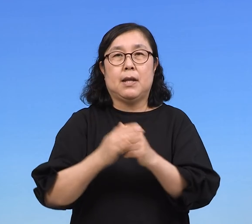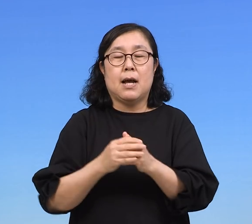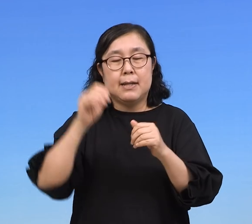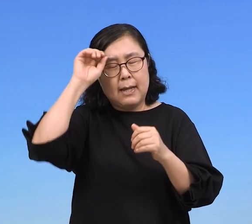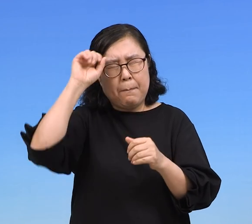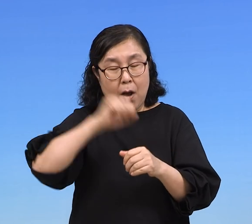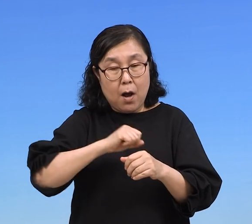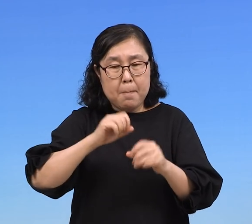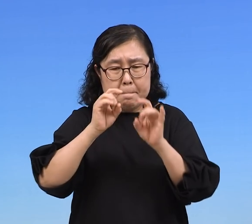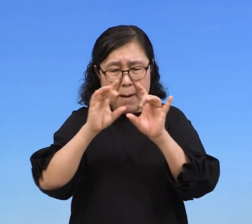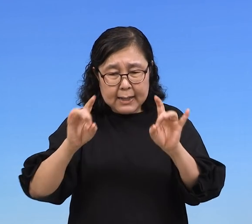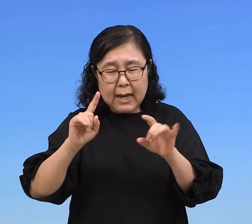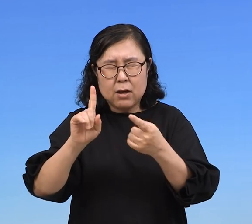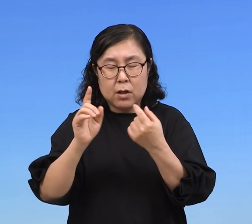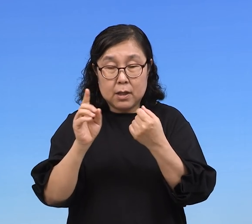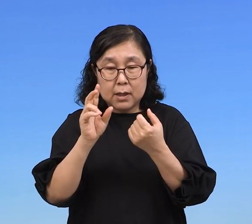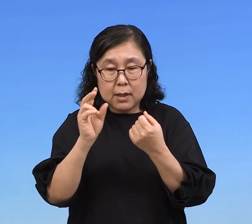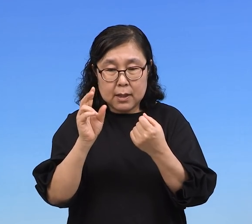있게.